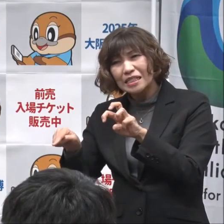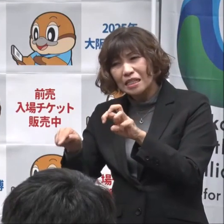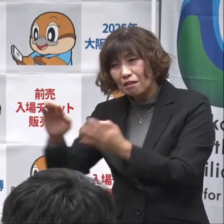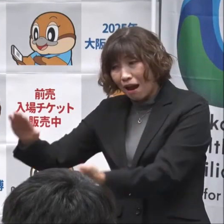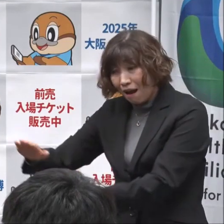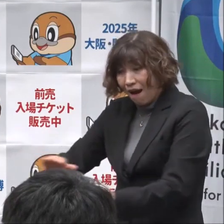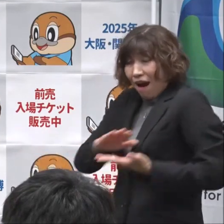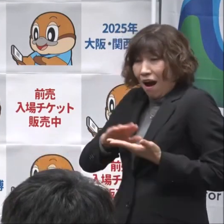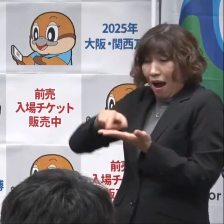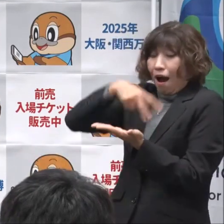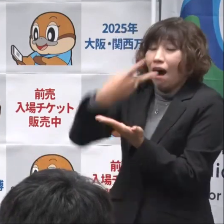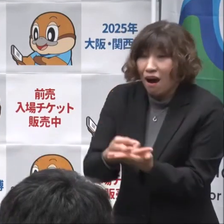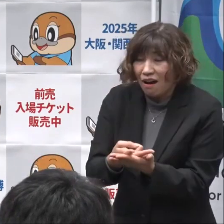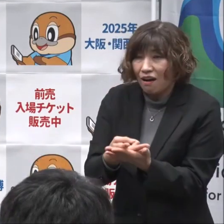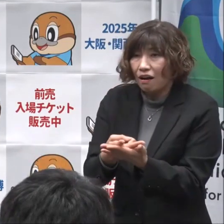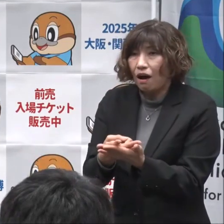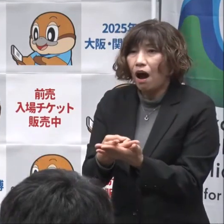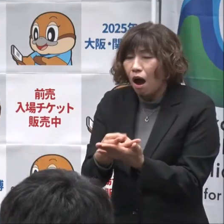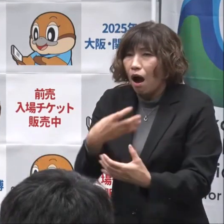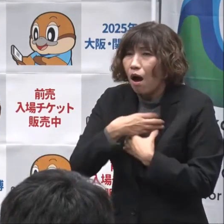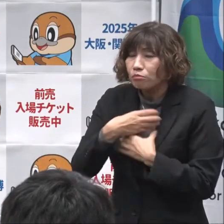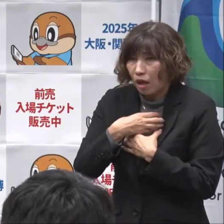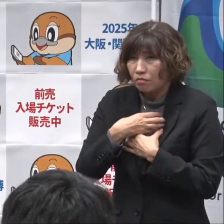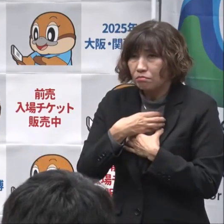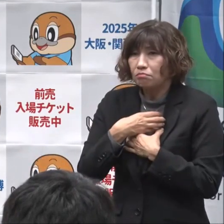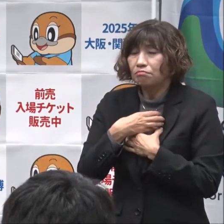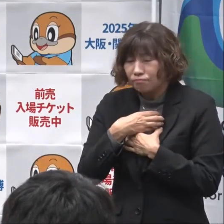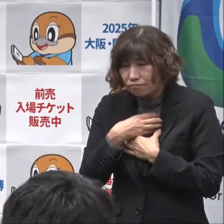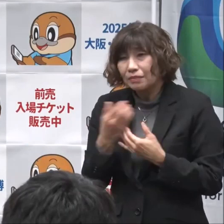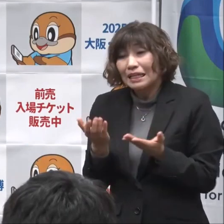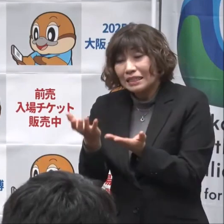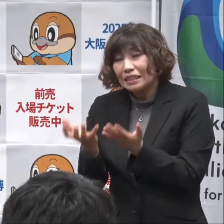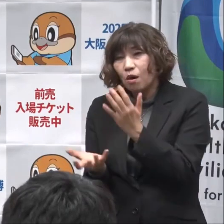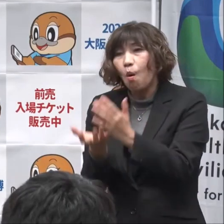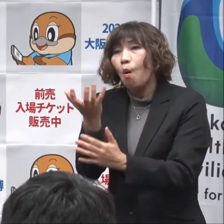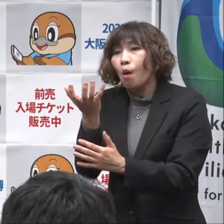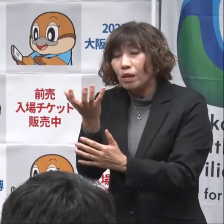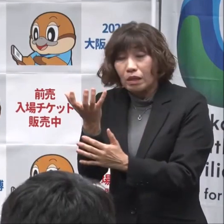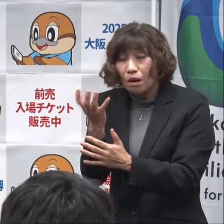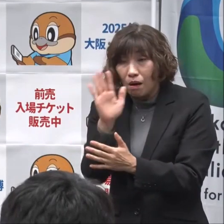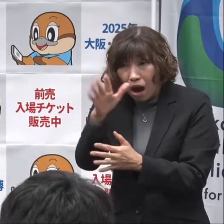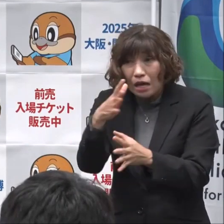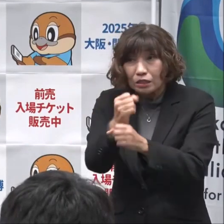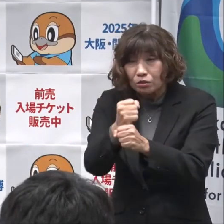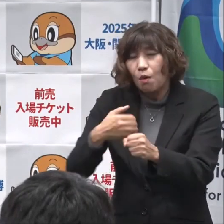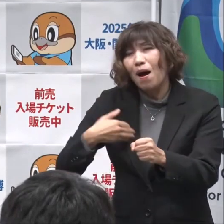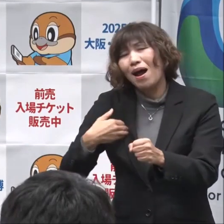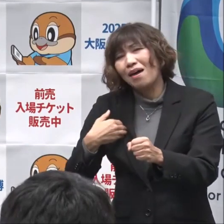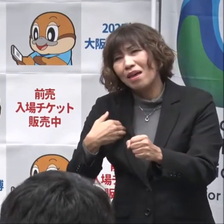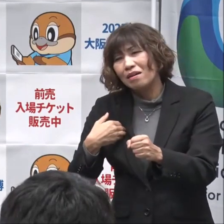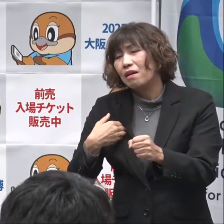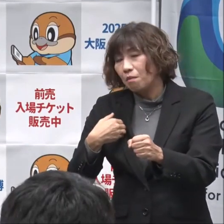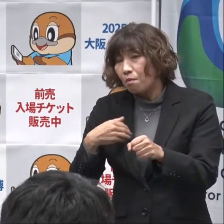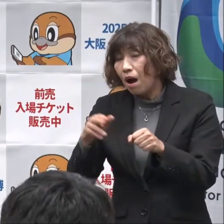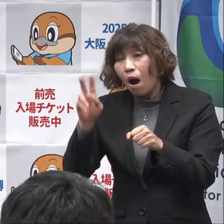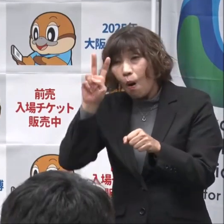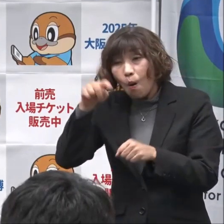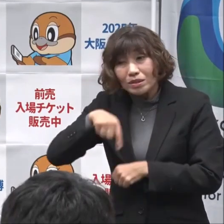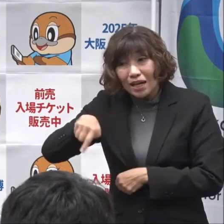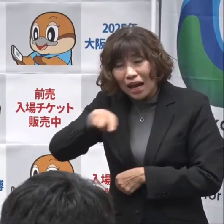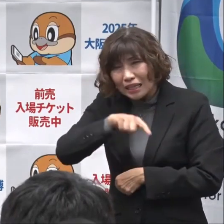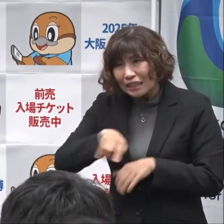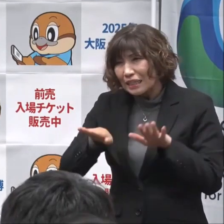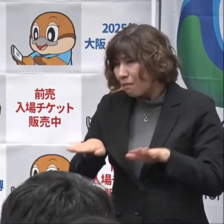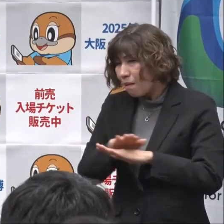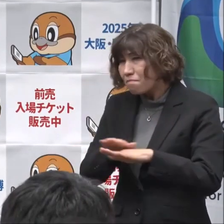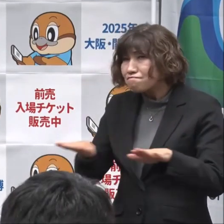中で、今まさに地震はいつ起きるかわからないといえども、今のところは大阪では起きていないというふうな状況の中で、